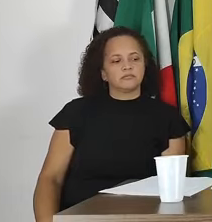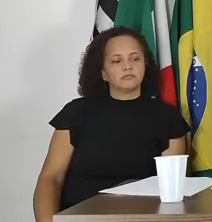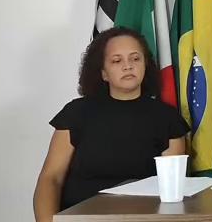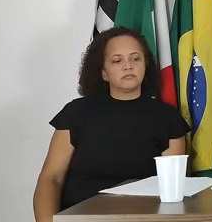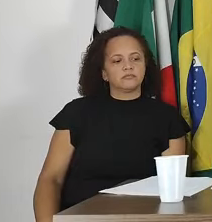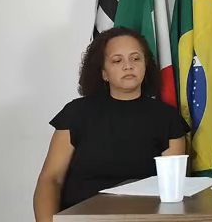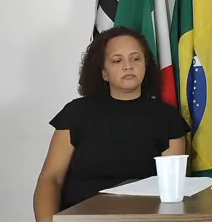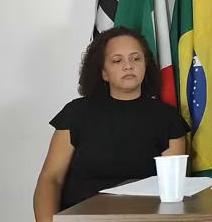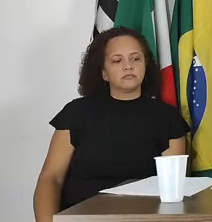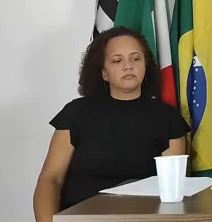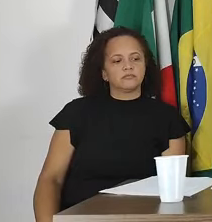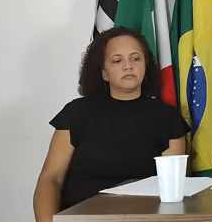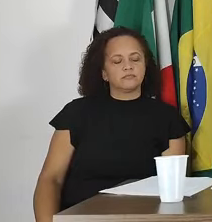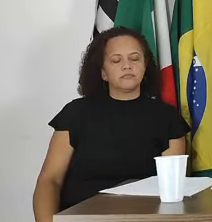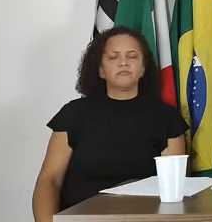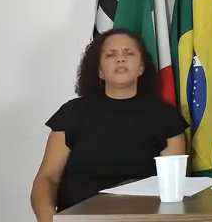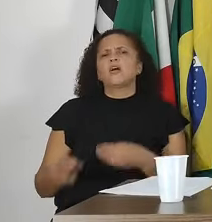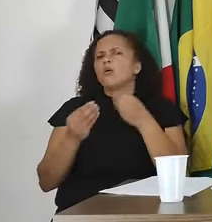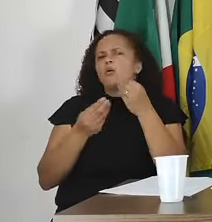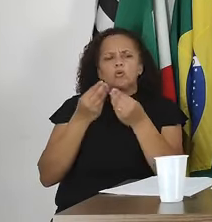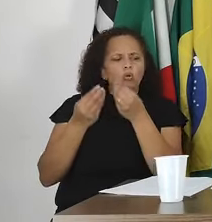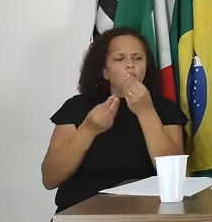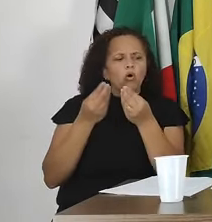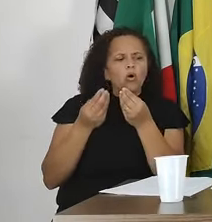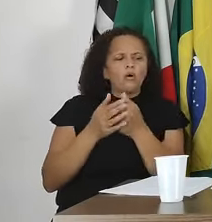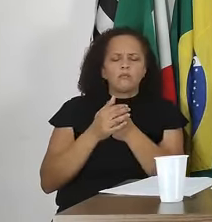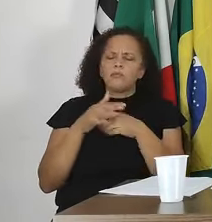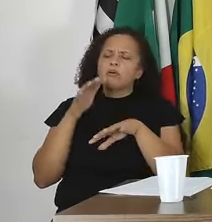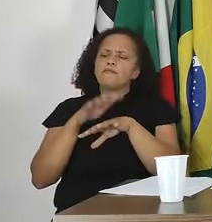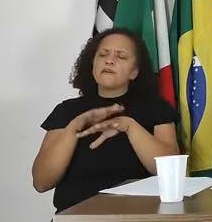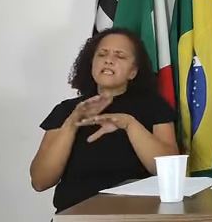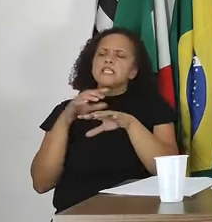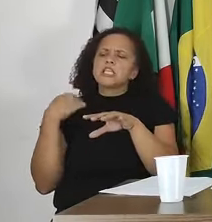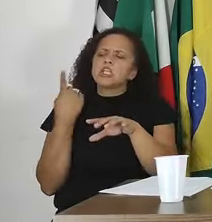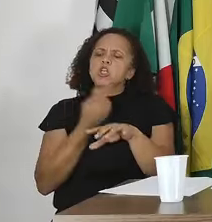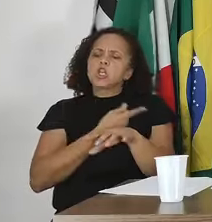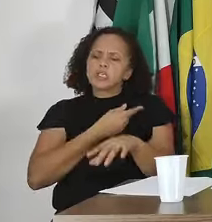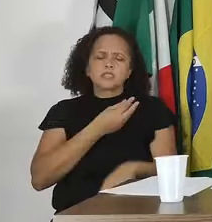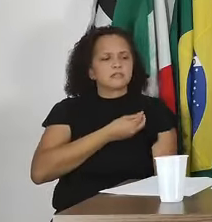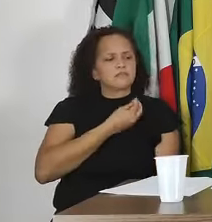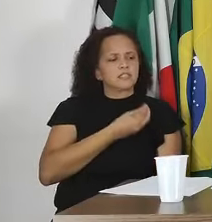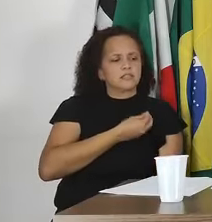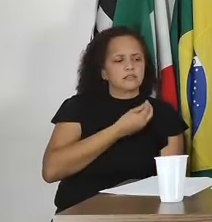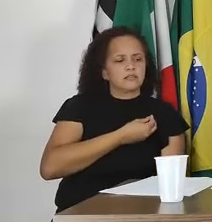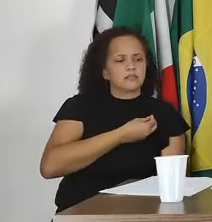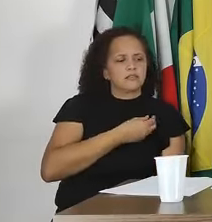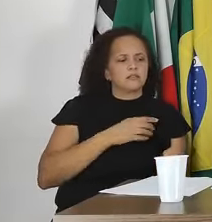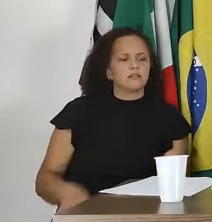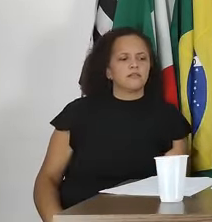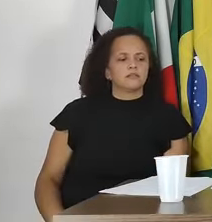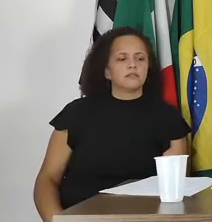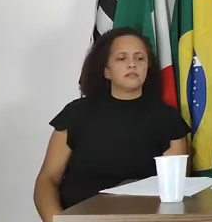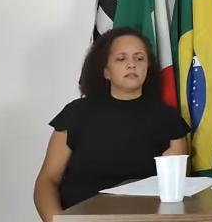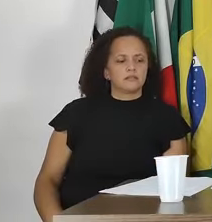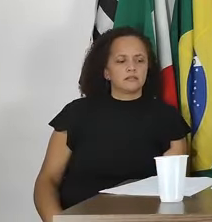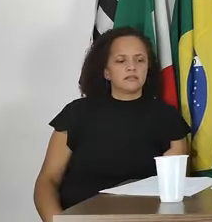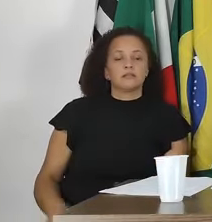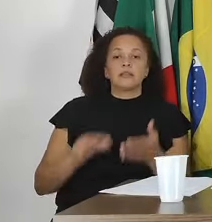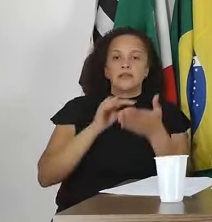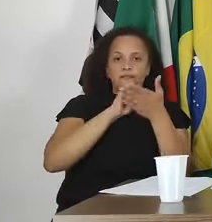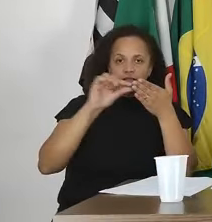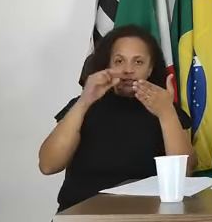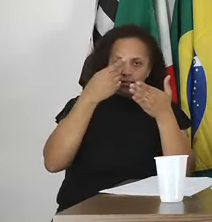E aí, como a gente deve aplicar essa pregação nas nossas vidas, né? Aí o versículo 12 é o